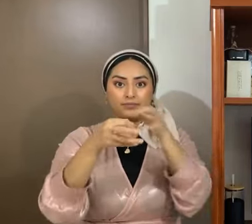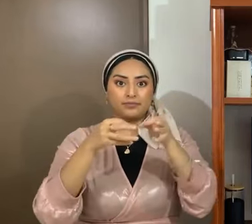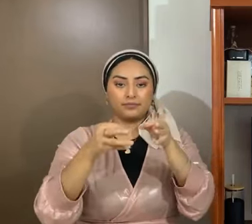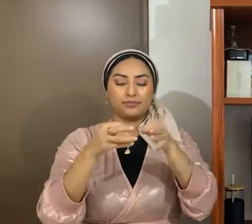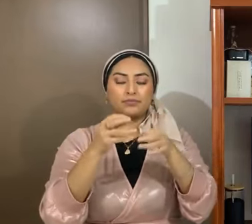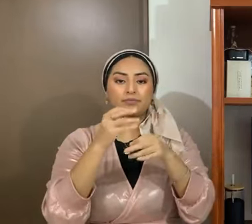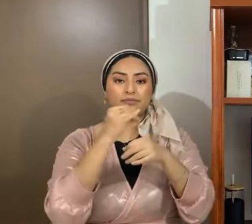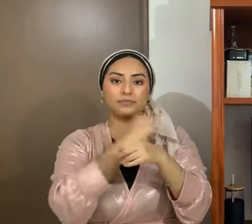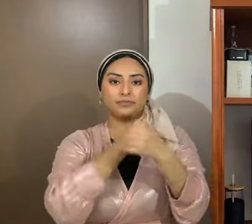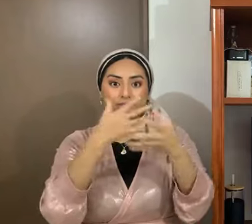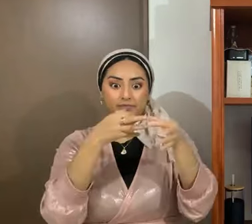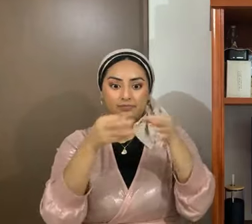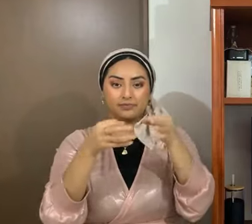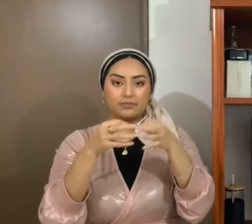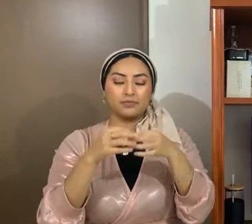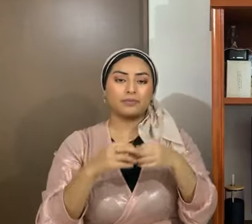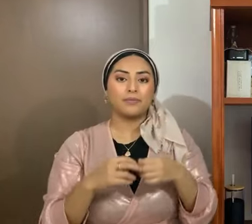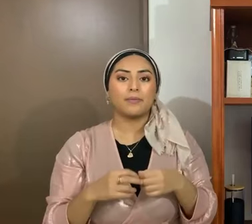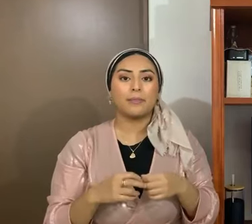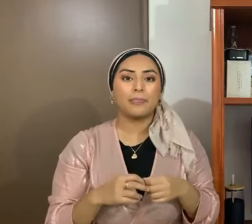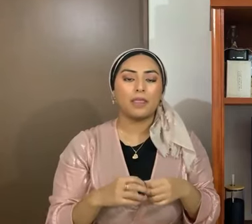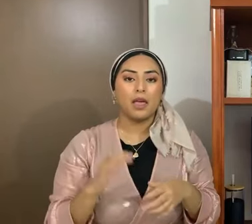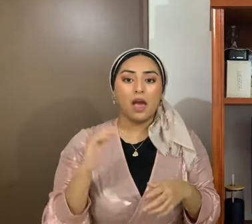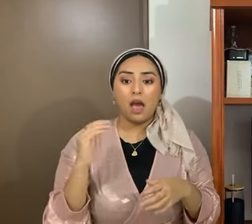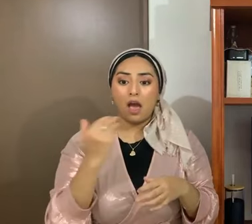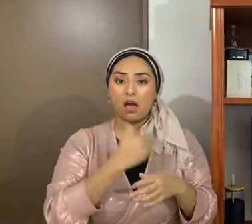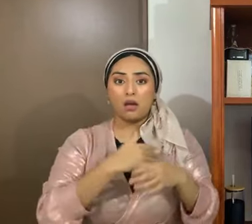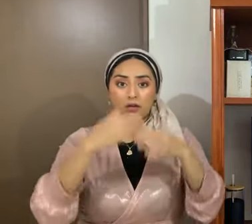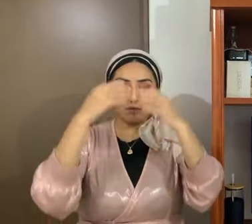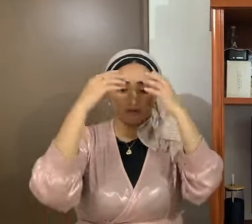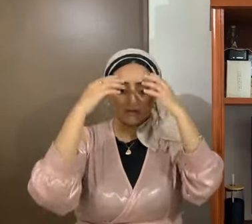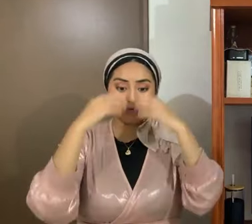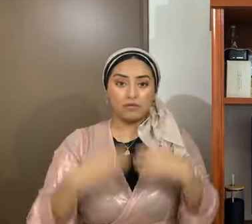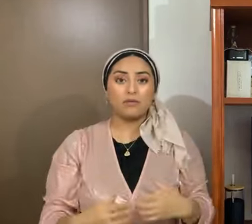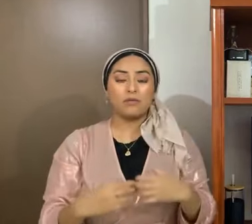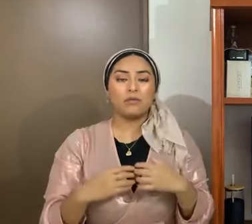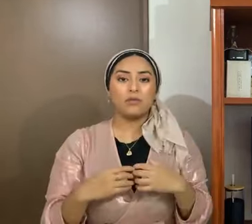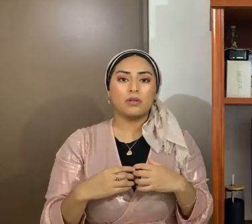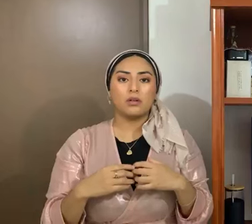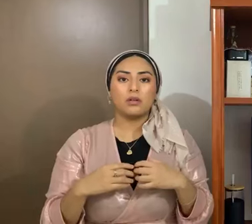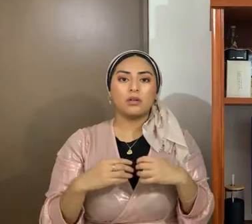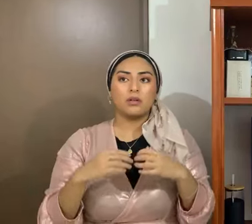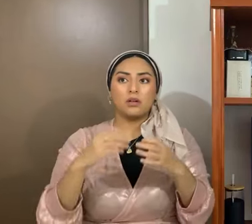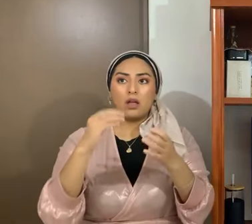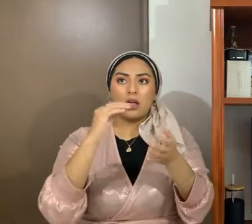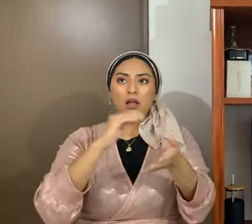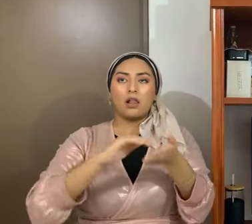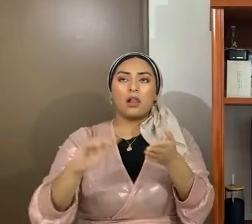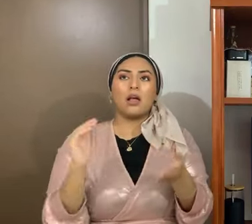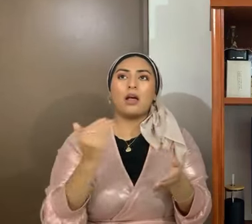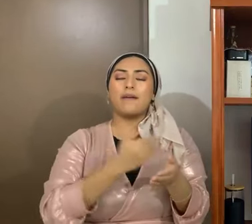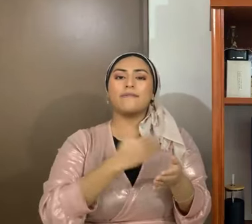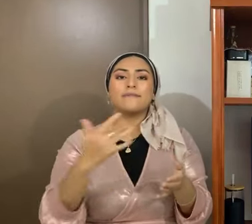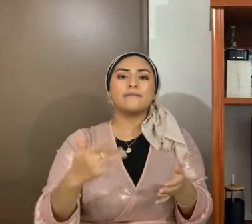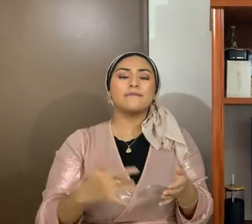amado Naví. ¿Amén? Nuestra vestimenta nos permite sentir que ya estamos viviendo en el